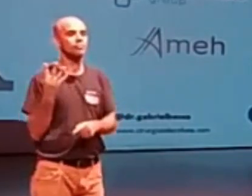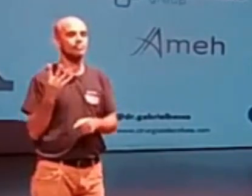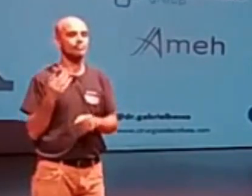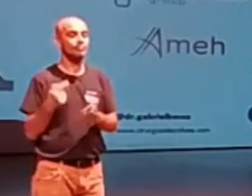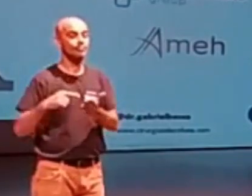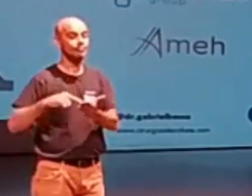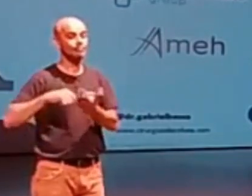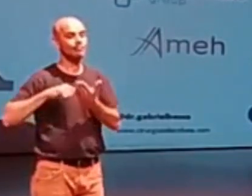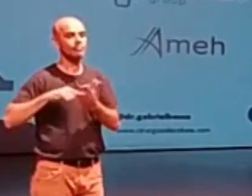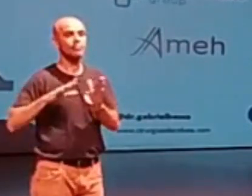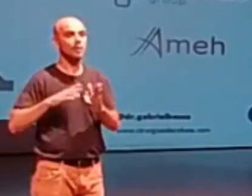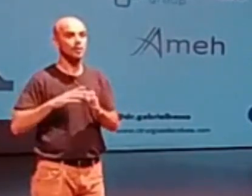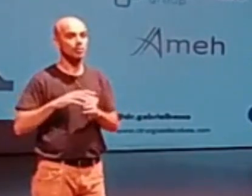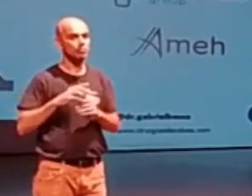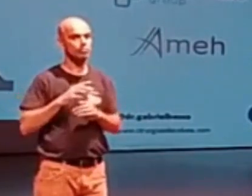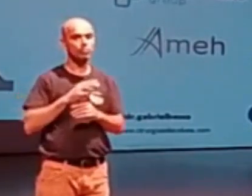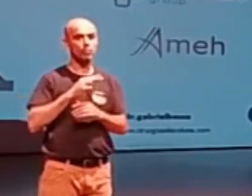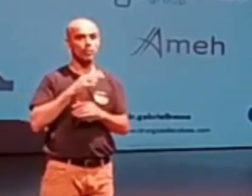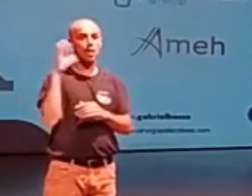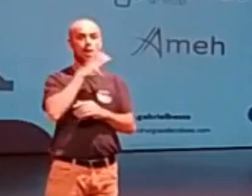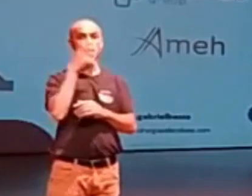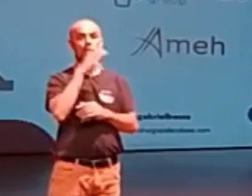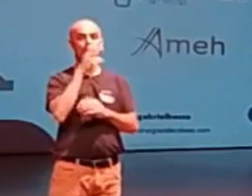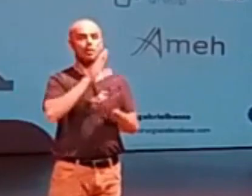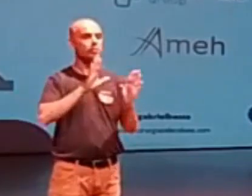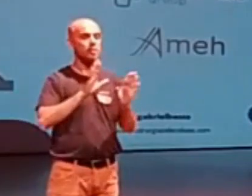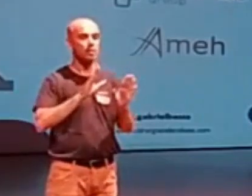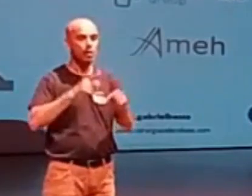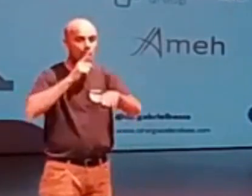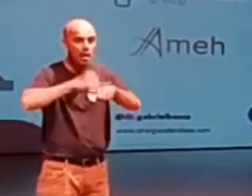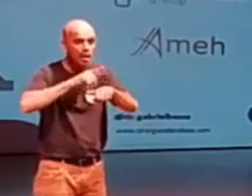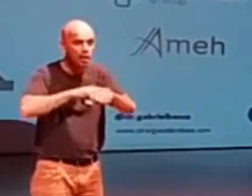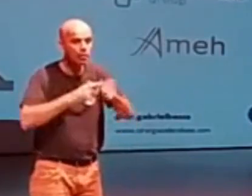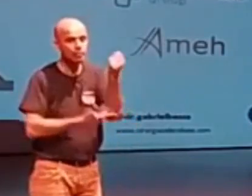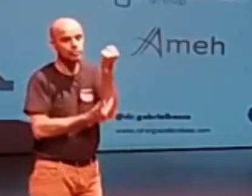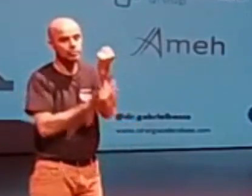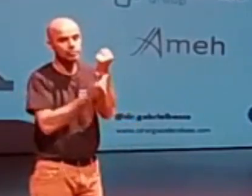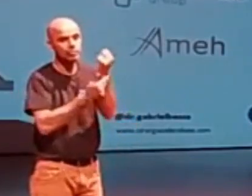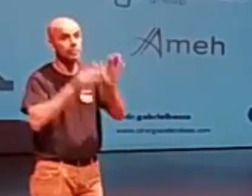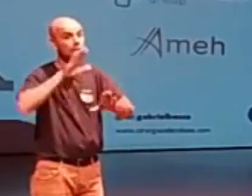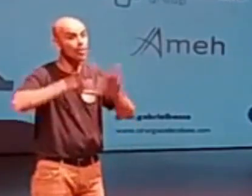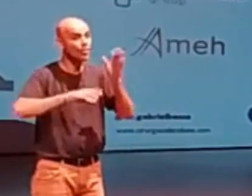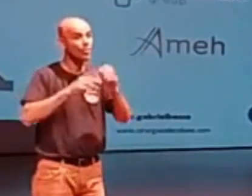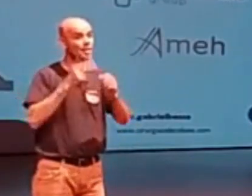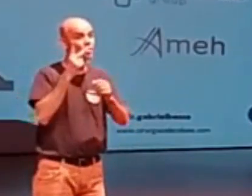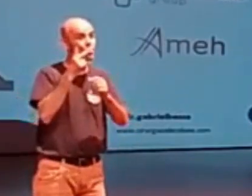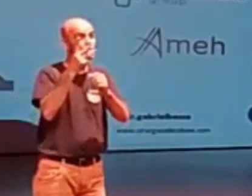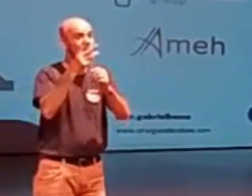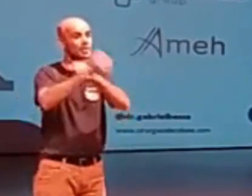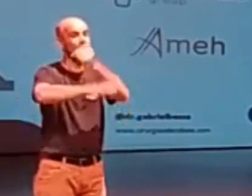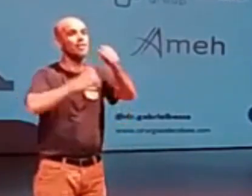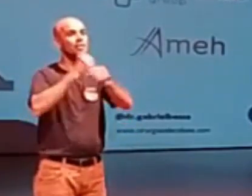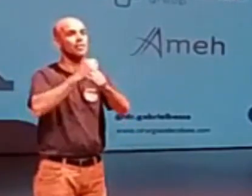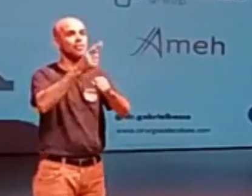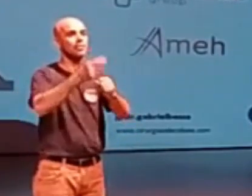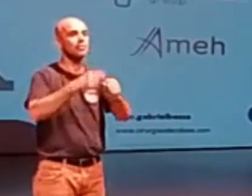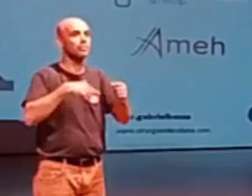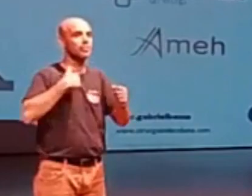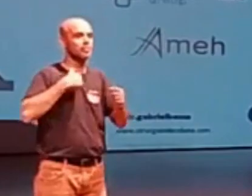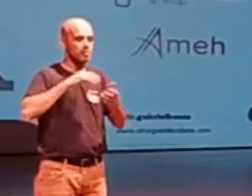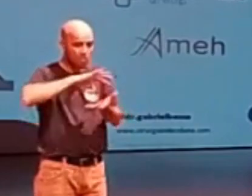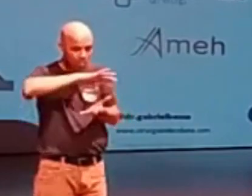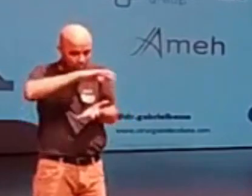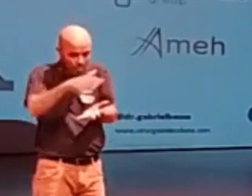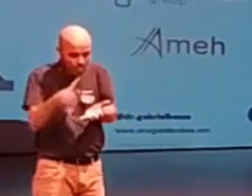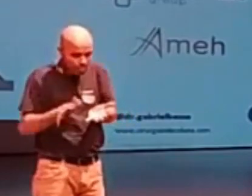Eu falei, calma, não tem emergência nenhuma para isso. Não é a hora de fazer cirurgia, talvez daqui uns 2, 3 anos. Mas como eu não tenho bola de cristal, a gente só